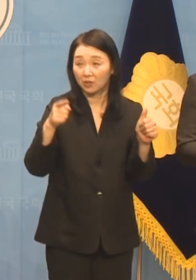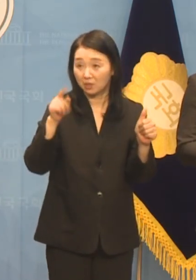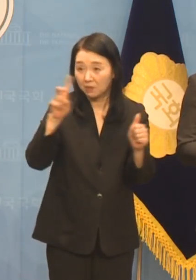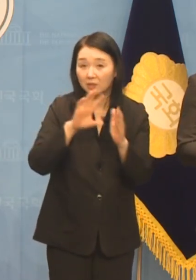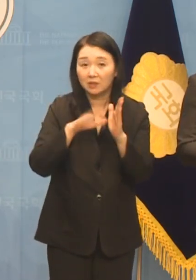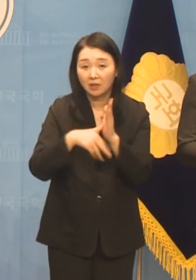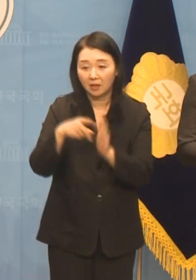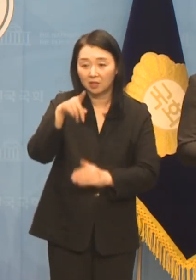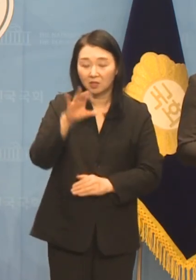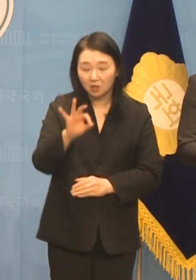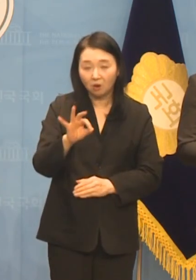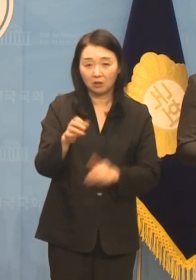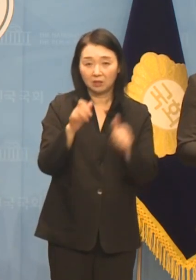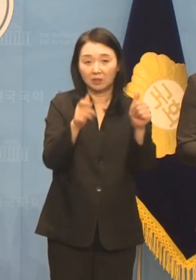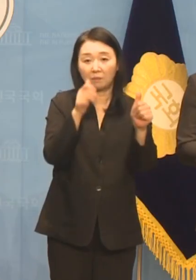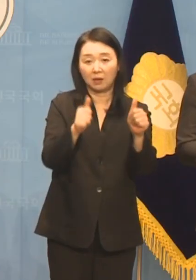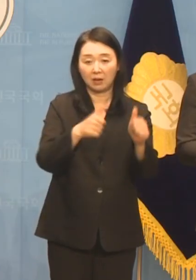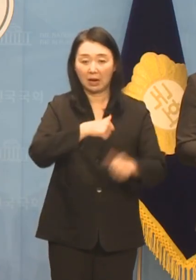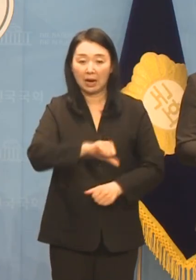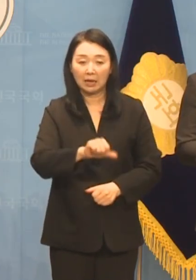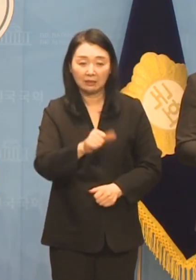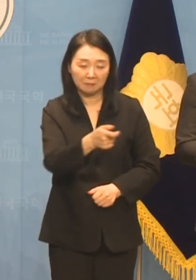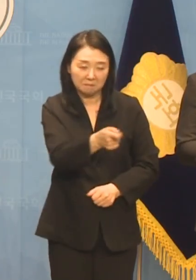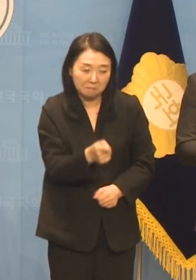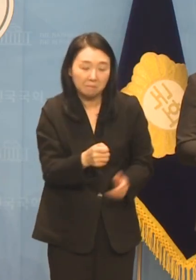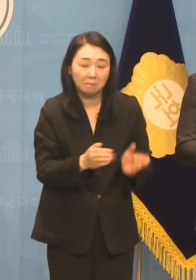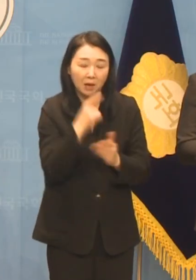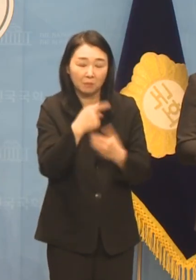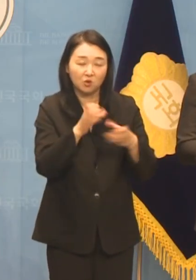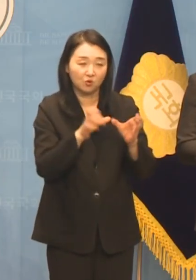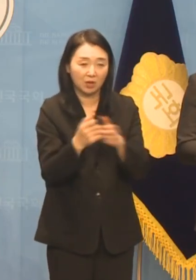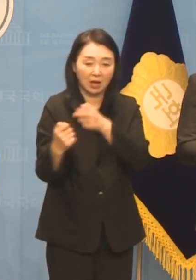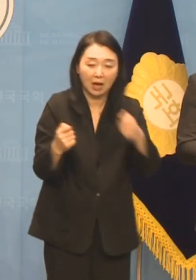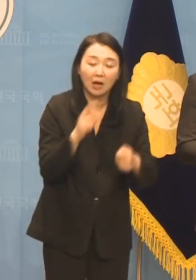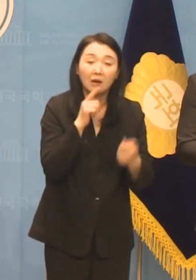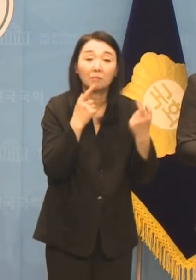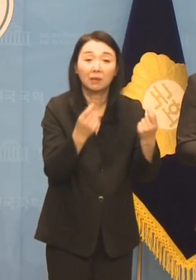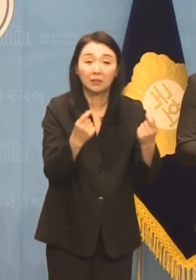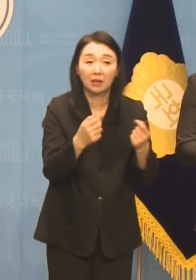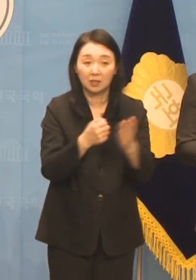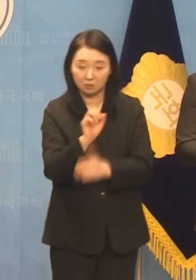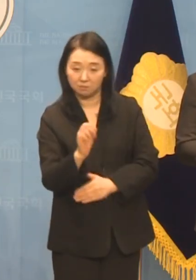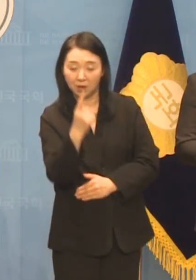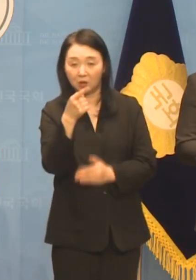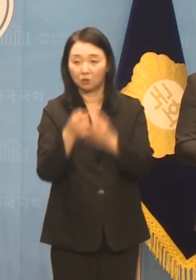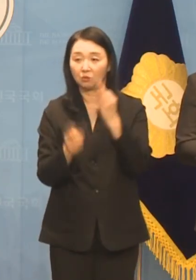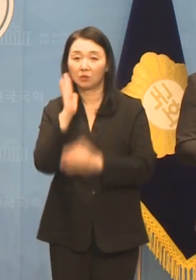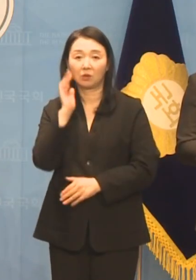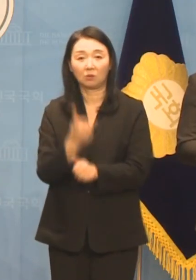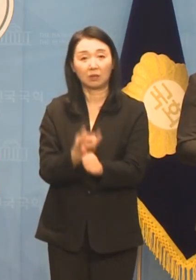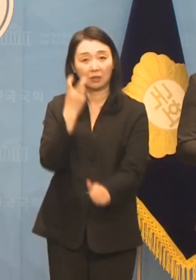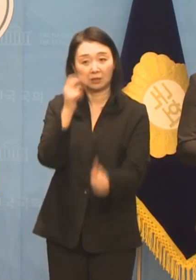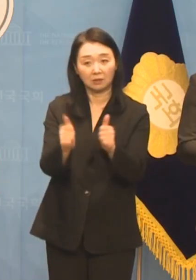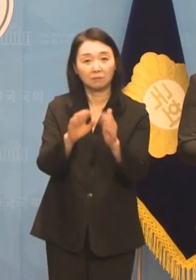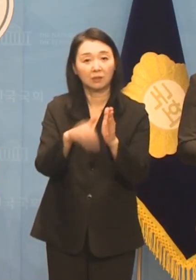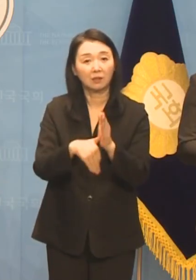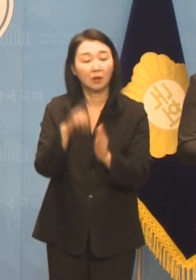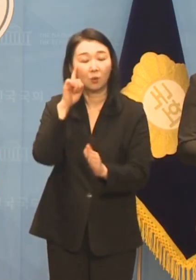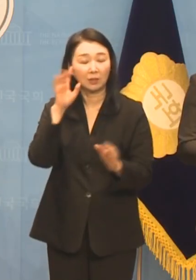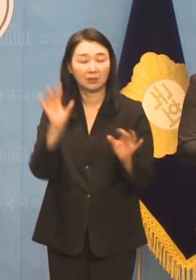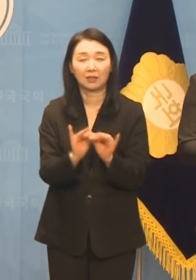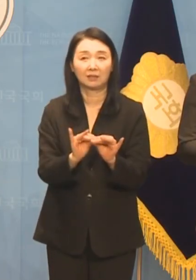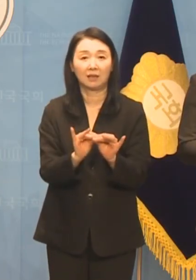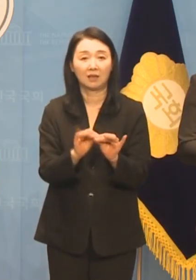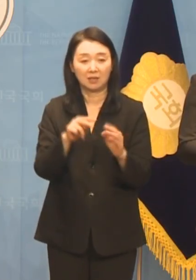TV에서 정영식 재판관의 아들의 약점을 민주당이 잡고 있었고 그로 인해 윤 대통령 탄핵 심판에서